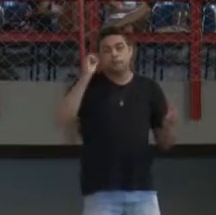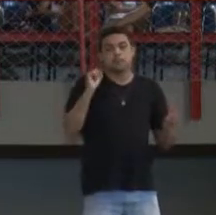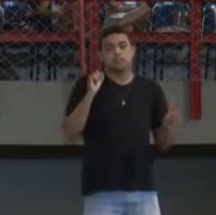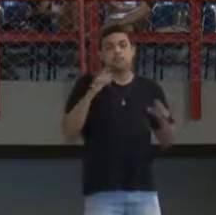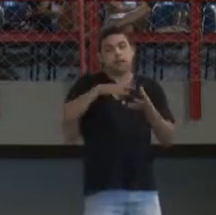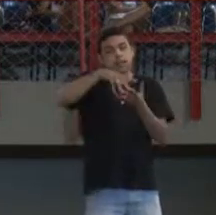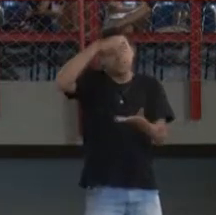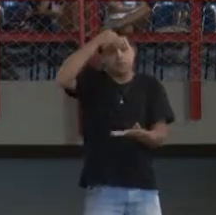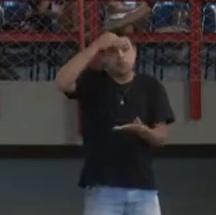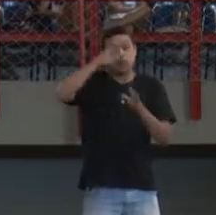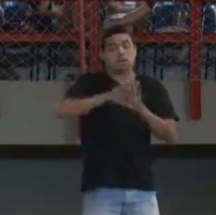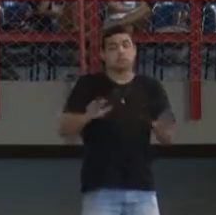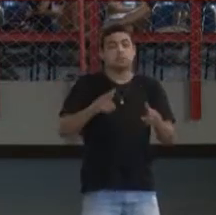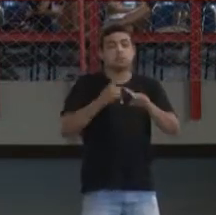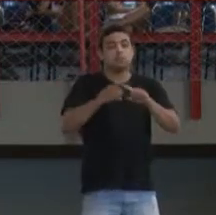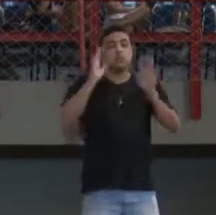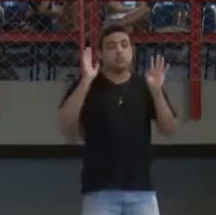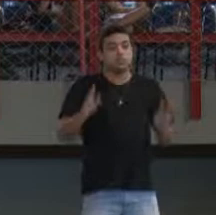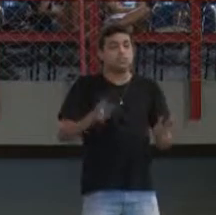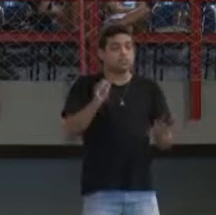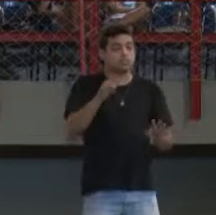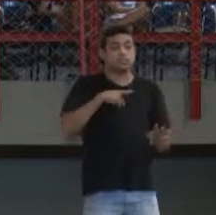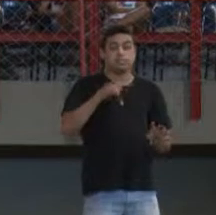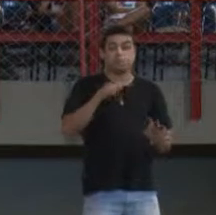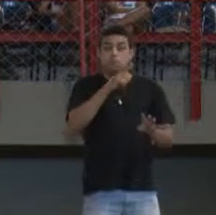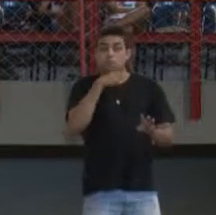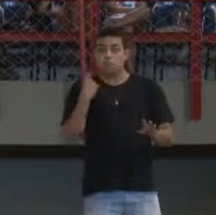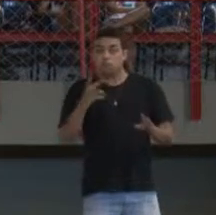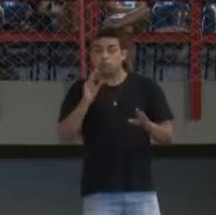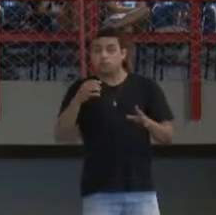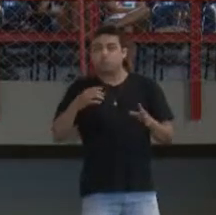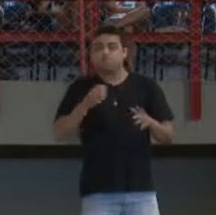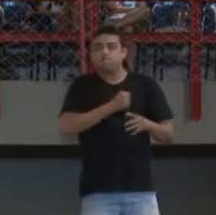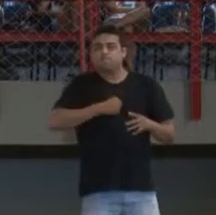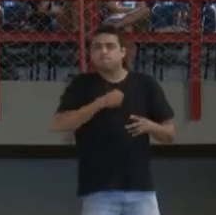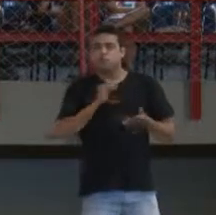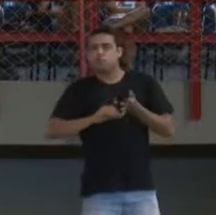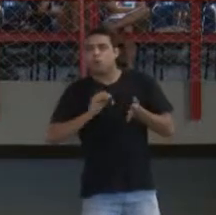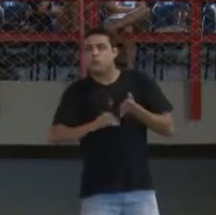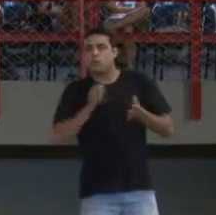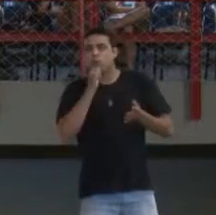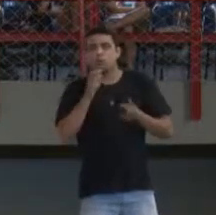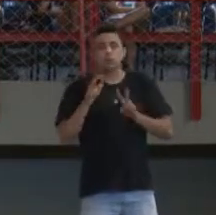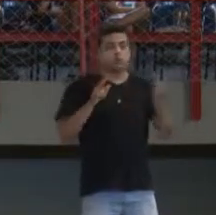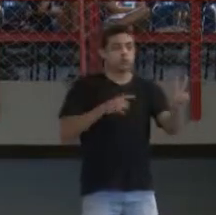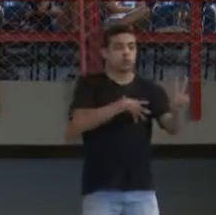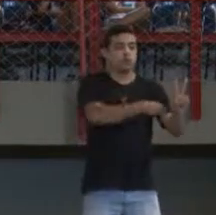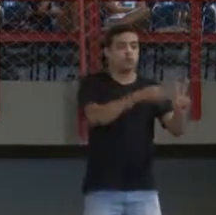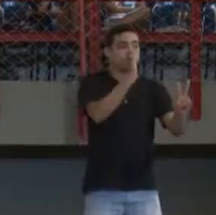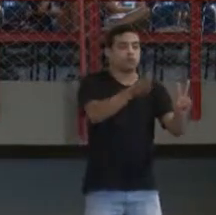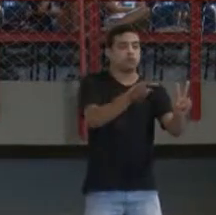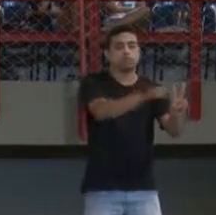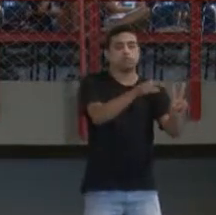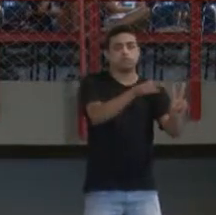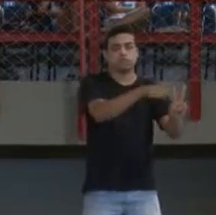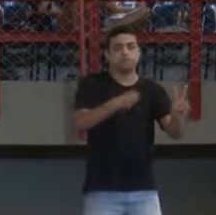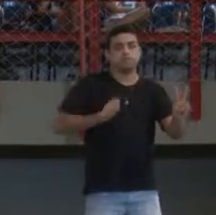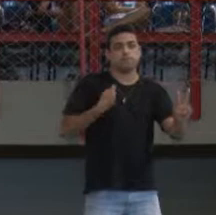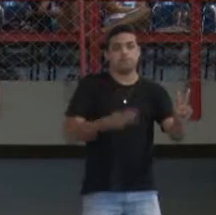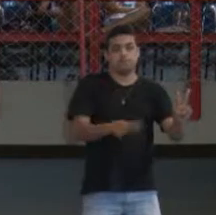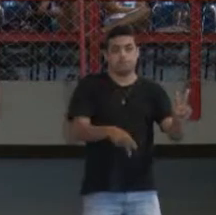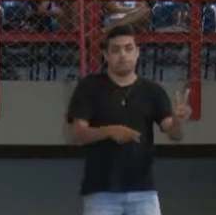na teoria, ele se morrer vai fazer tanta falta? Não, porque eu já deixei 2 herdeiros. Tá